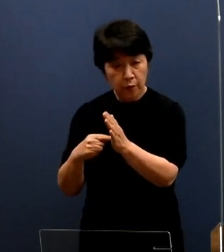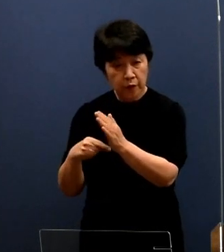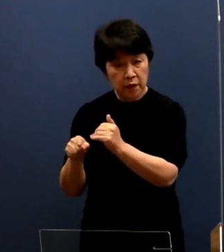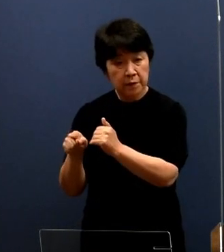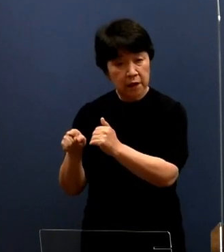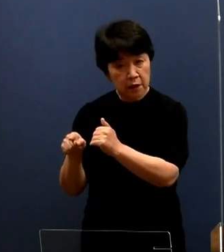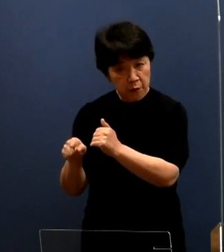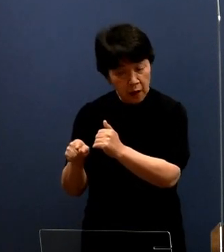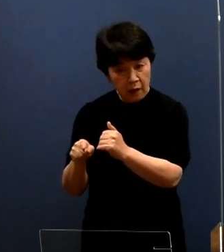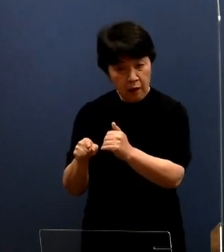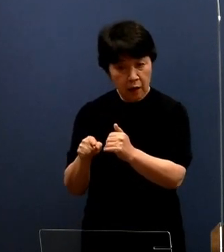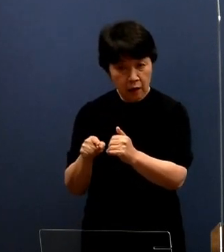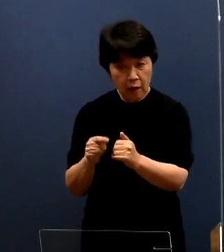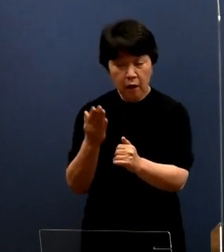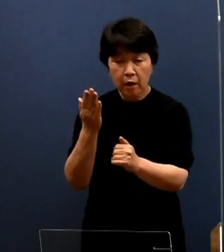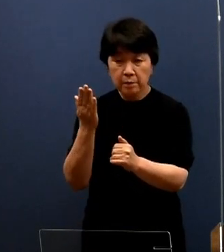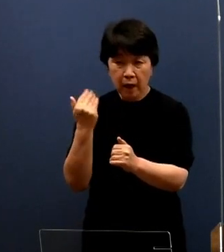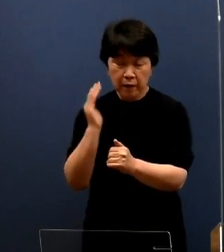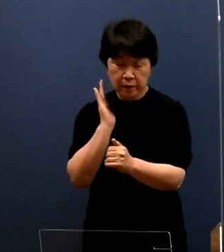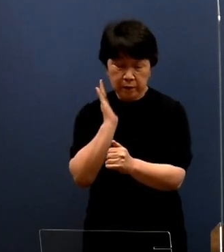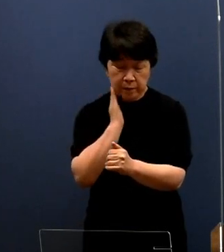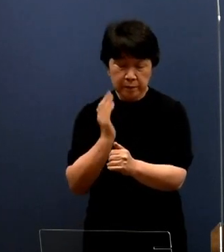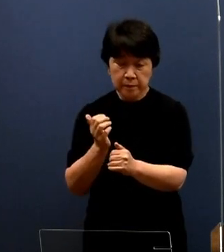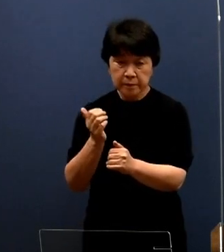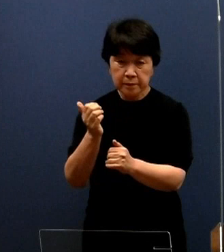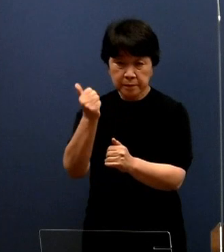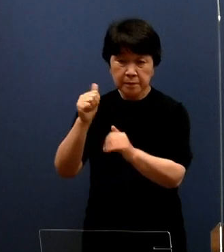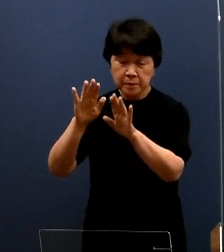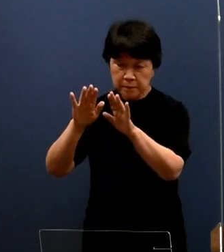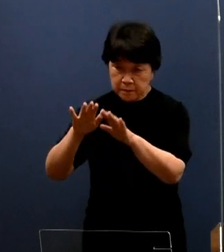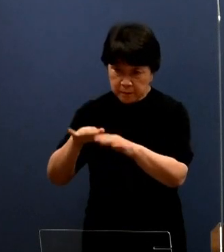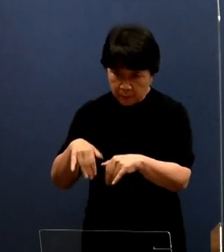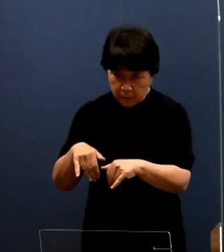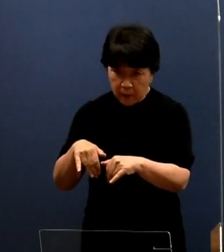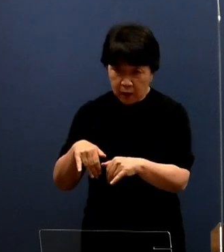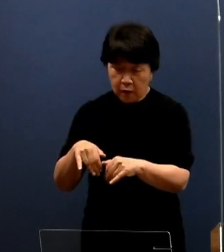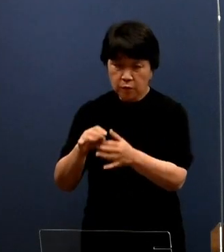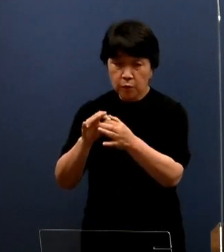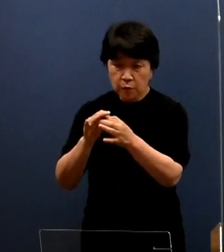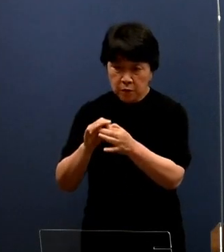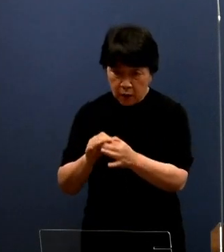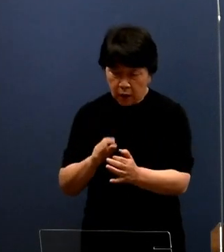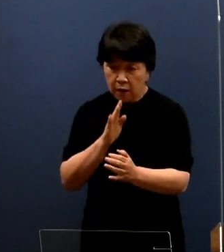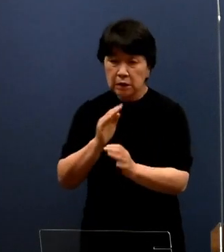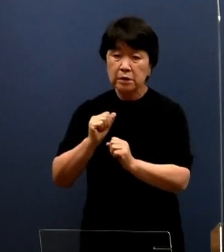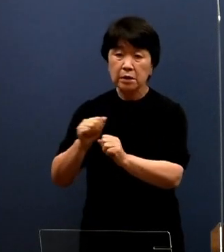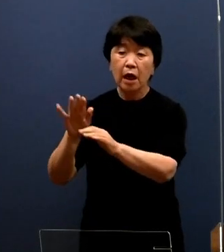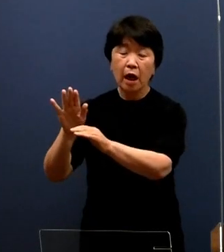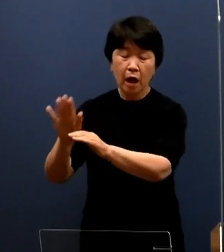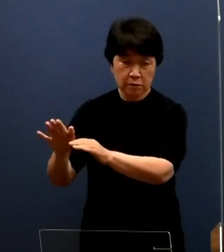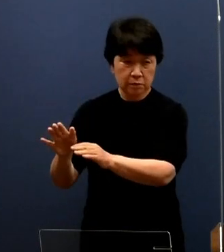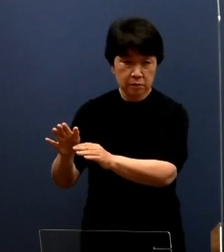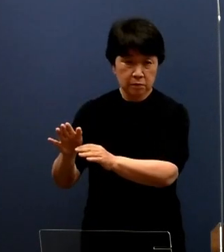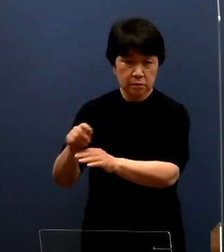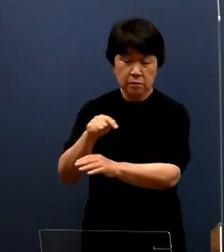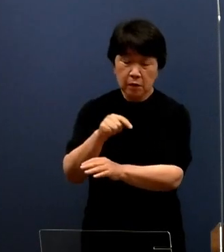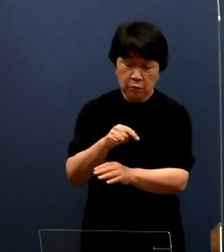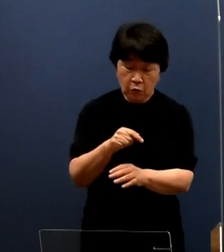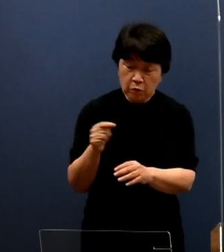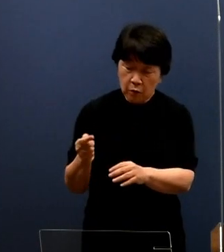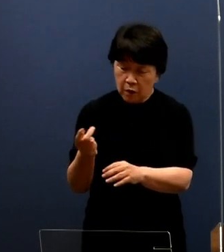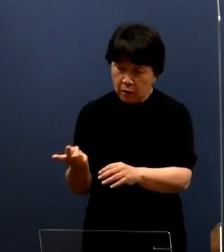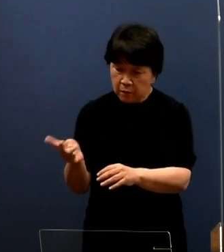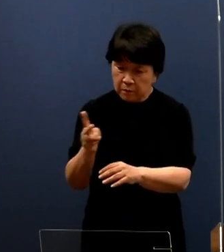元総理でありますから。実施されてたわけだというのは、これは間違いないことだと思いますので、それが国葬になったことによって、